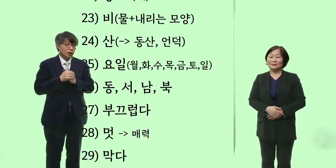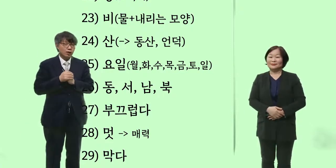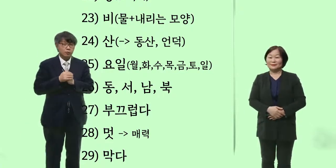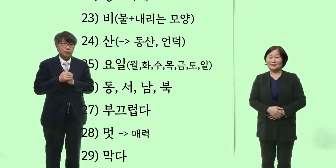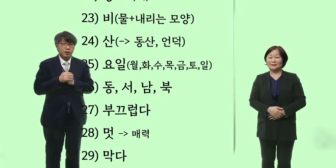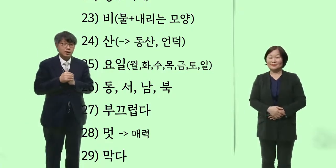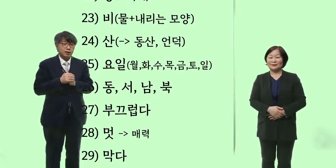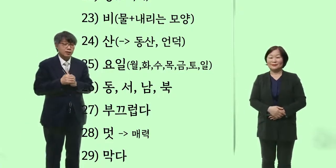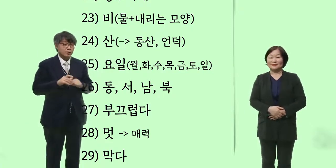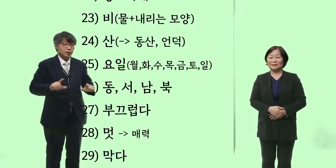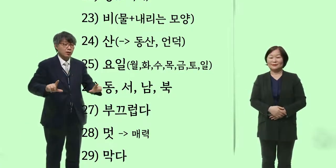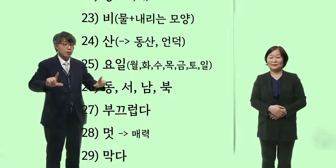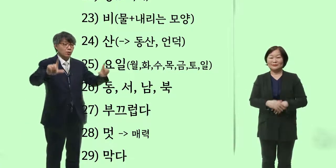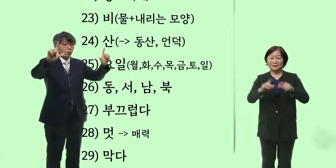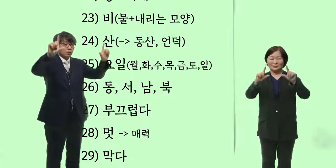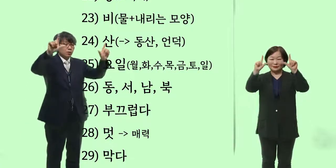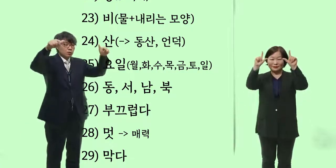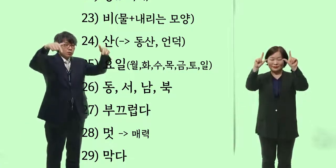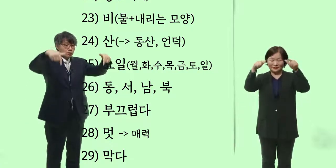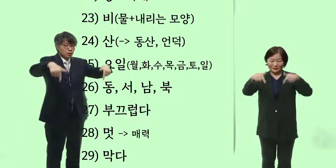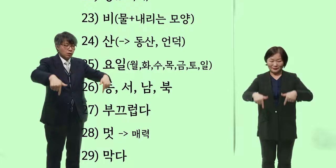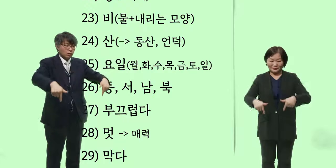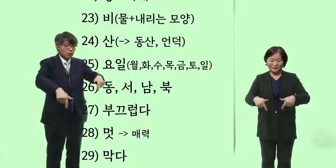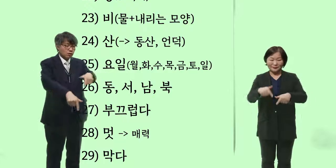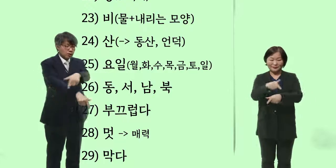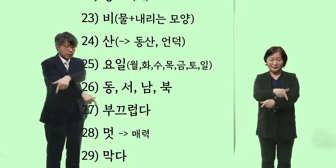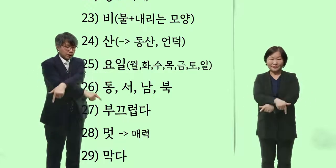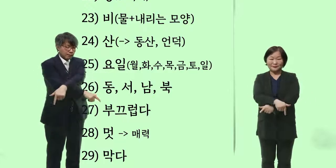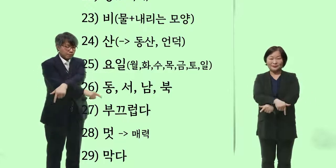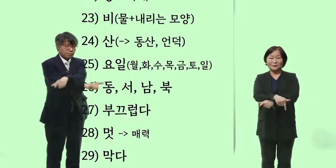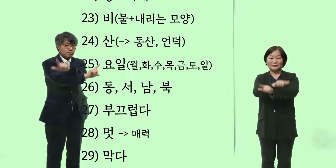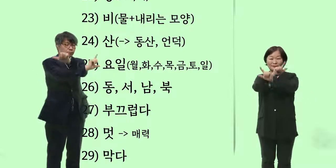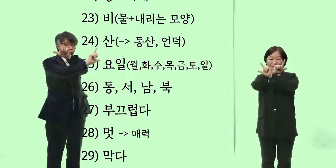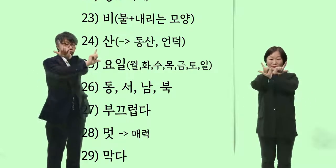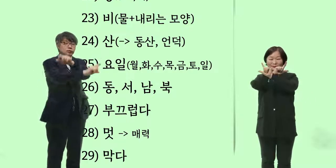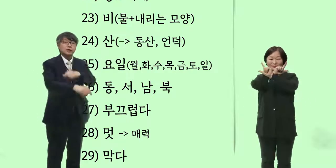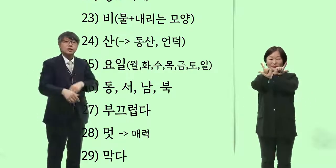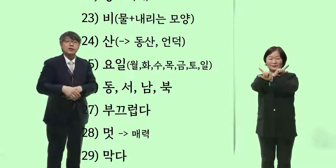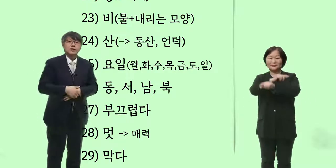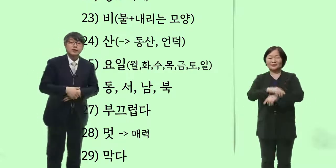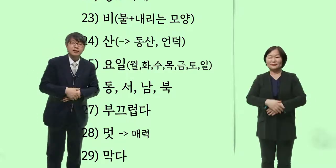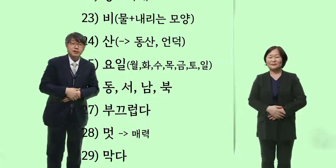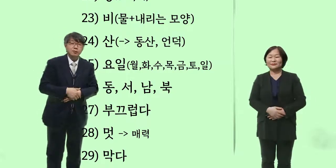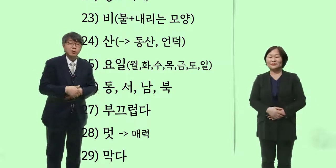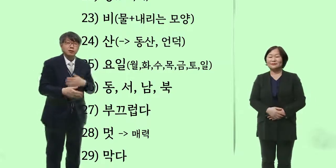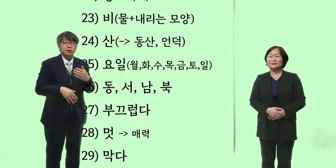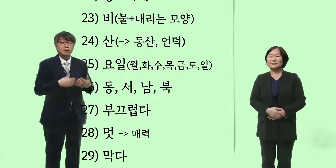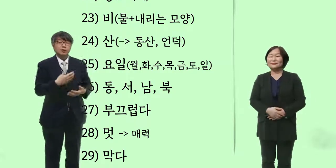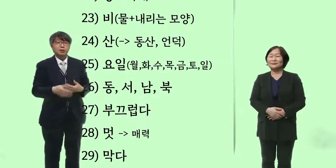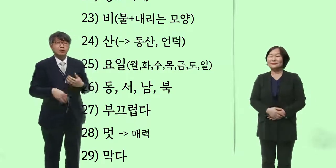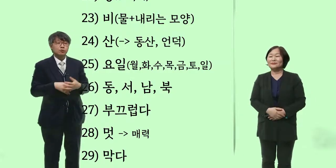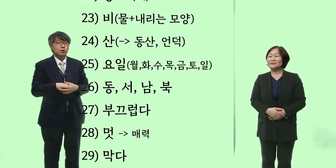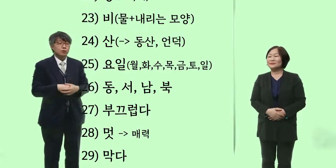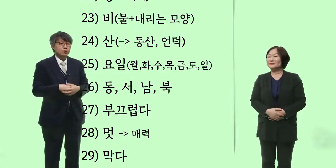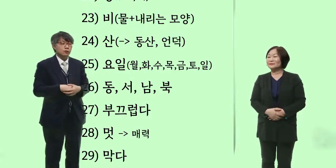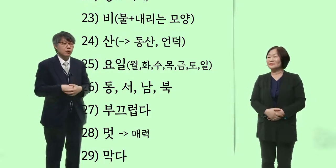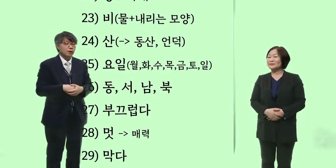그렇게 좀 이해가 될 것 같습니다. 동, 서, 남, 북. 근데 이제 표현하는 거 구어로 이제 표현하는